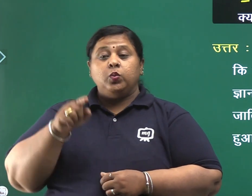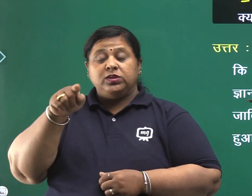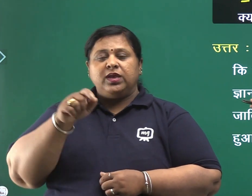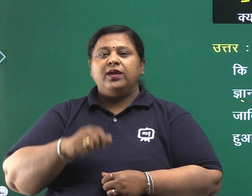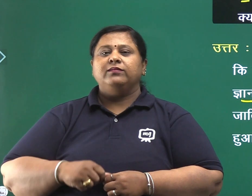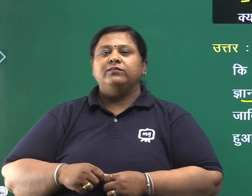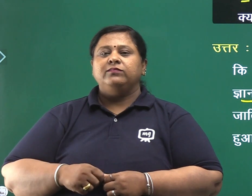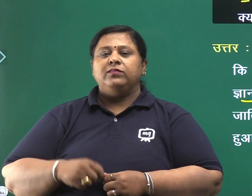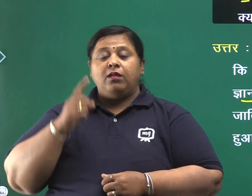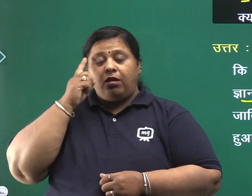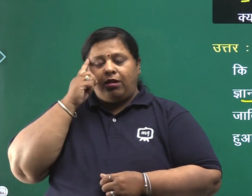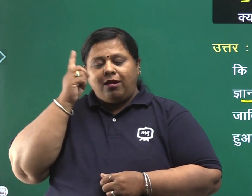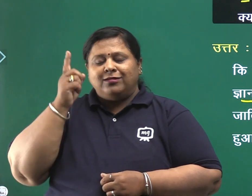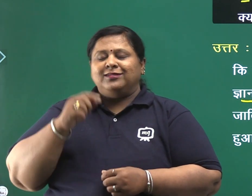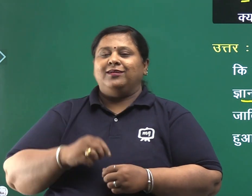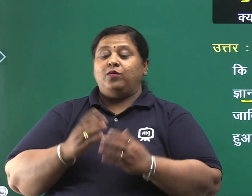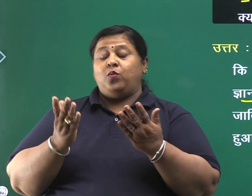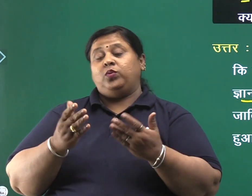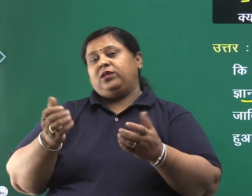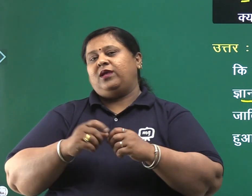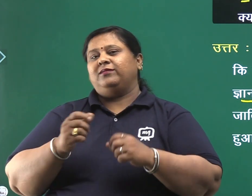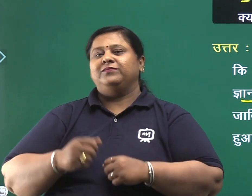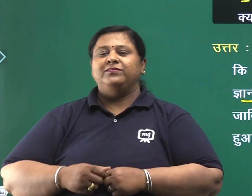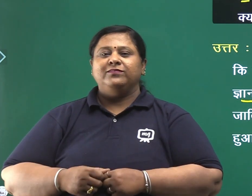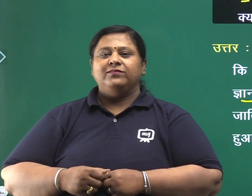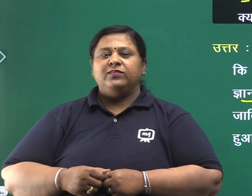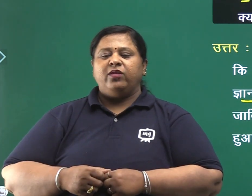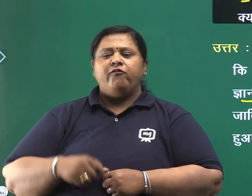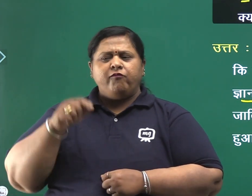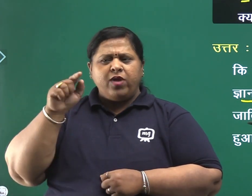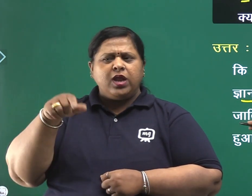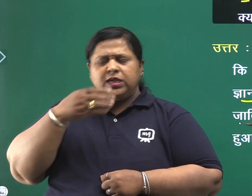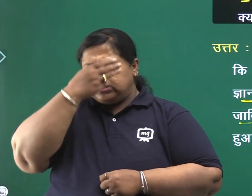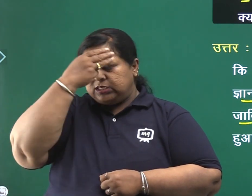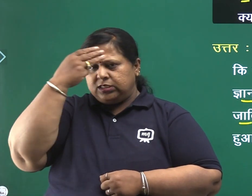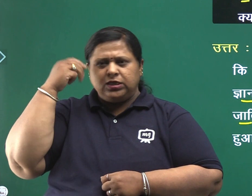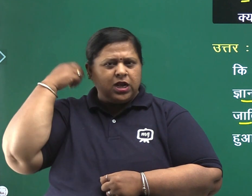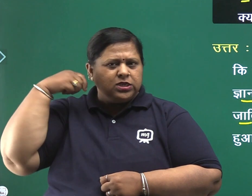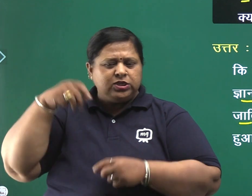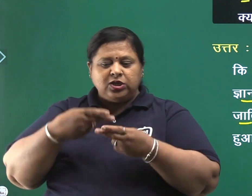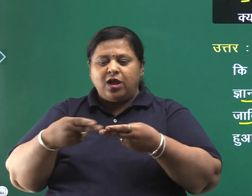उसके ज्ञान से होती है। वह किस जाति,